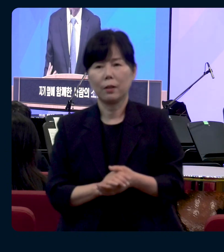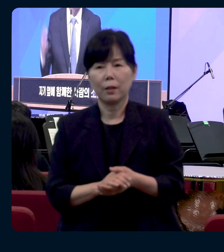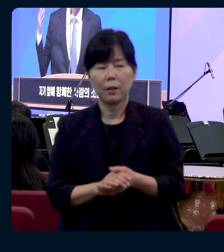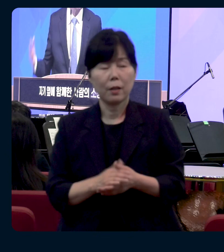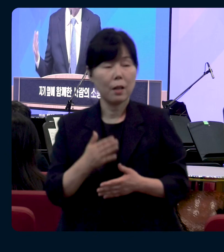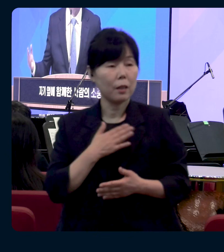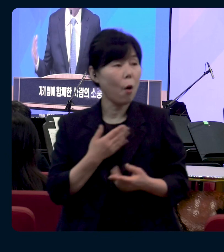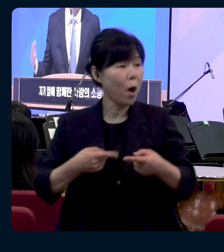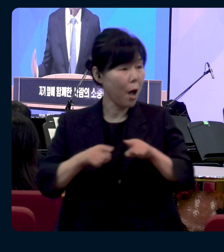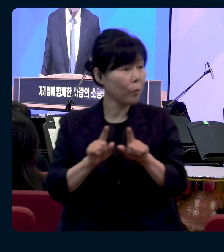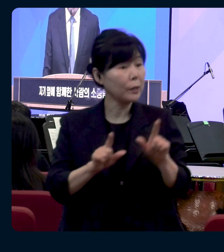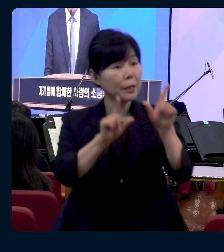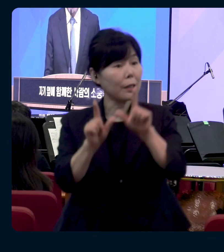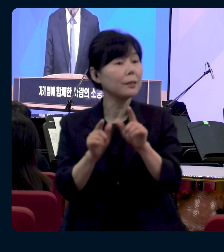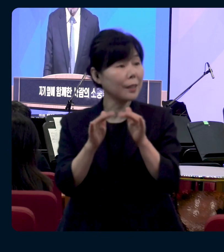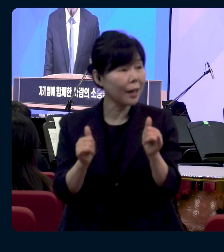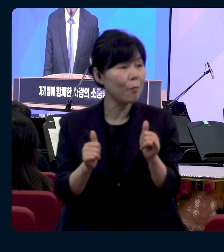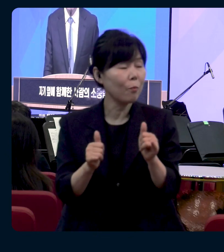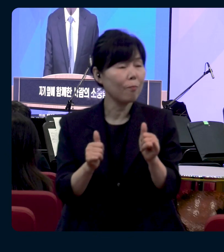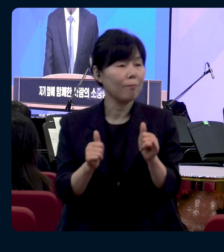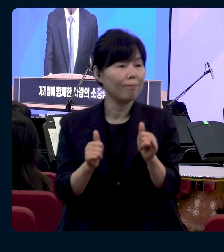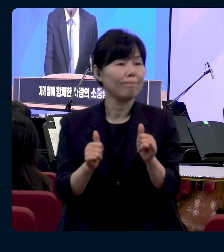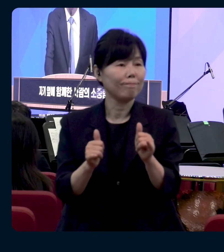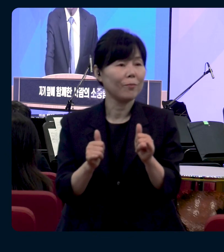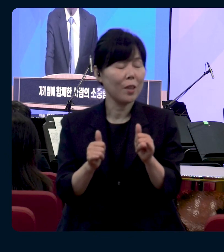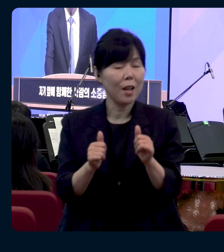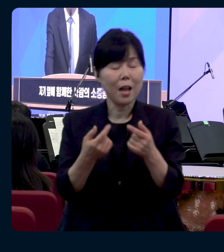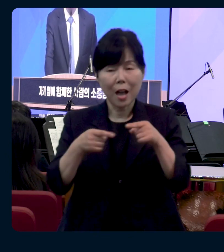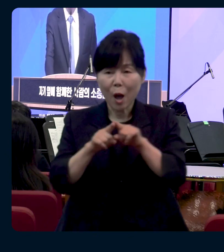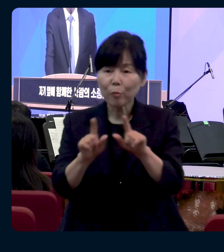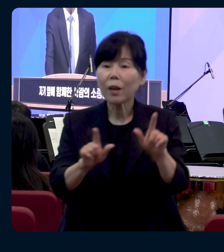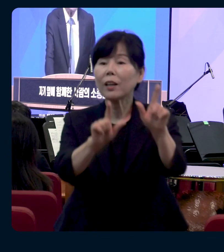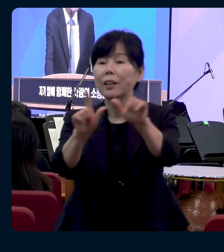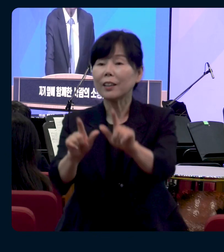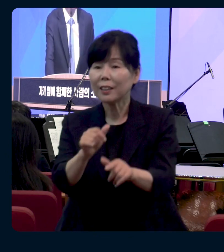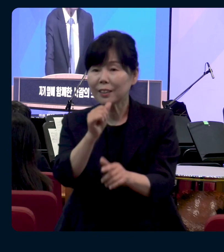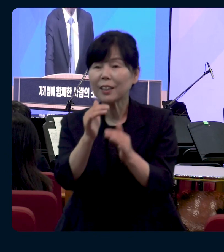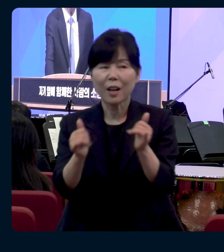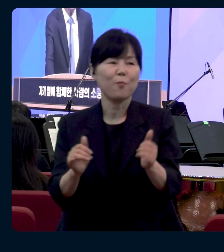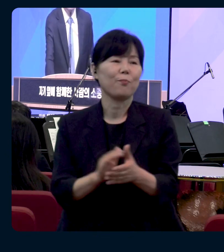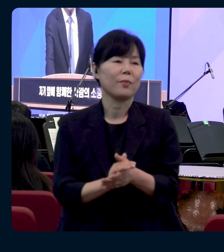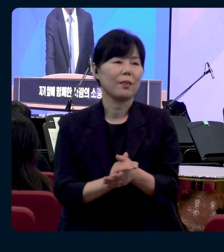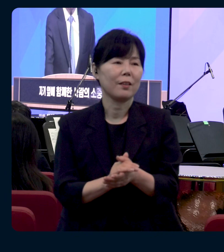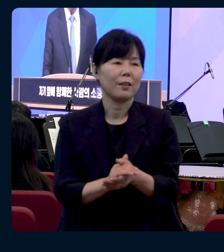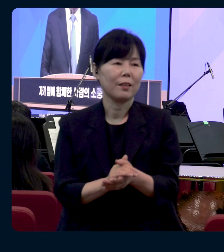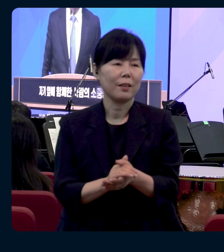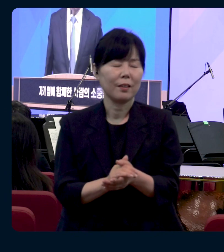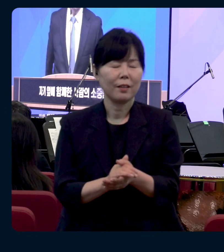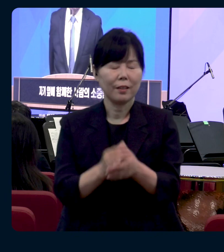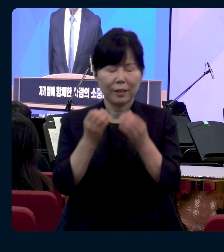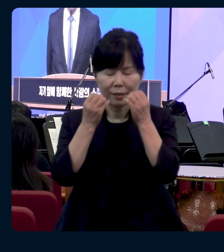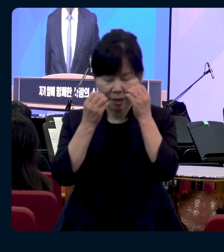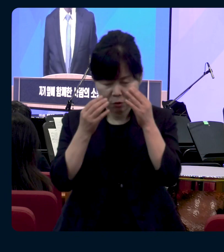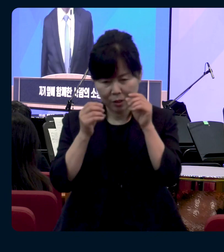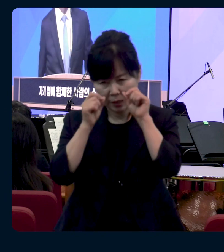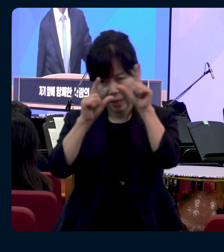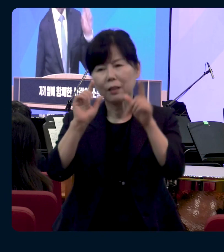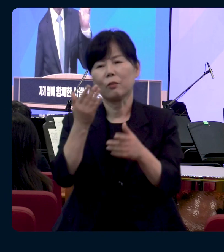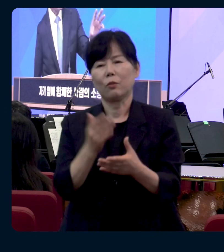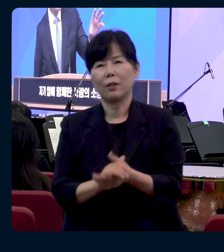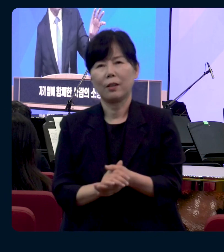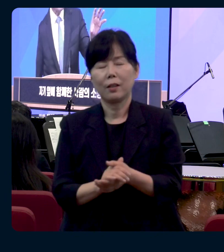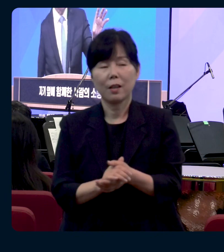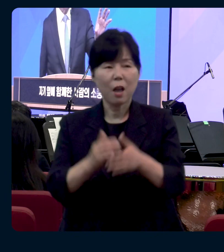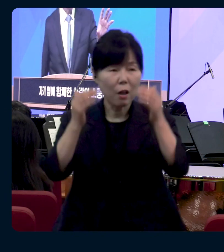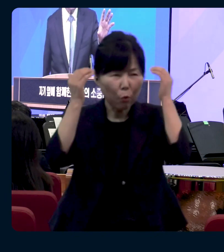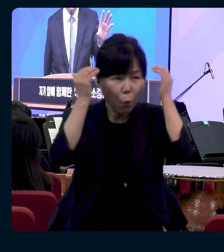자기 옆에 함께 한 사람의 그 소중함, 이걸 새삼스럽게 깨닫는 거예요. 특히 그